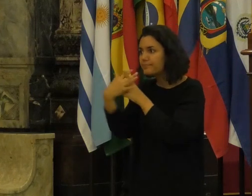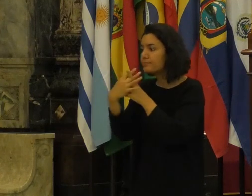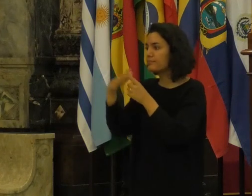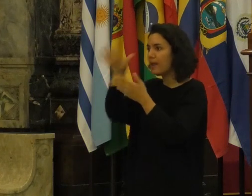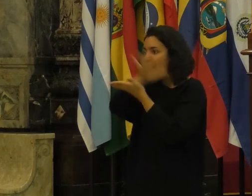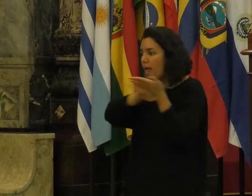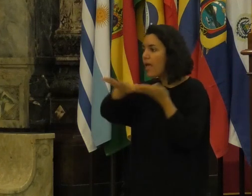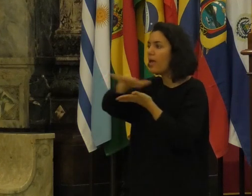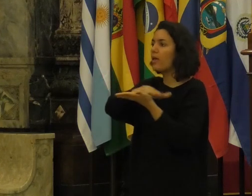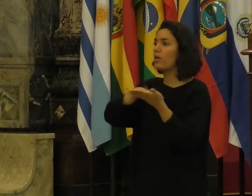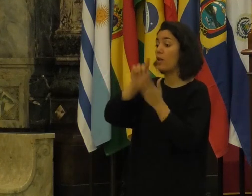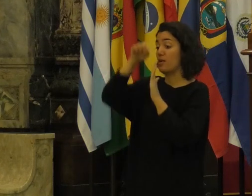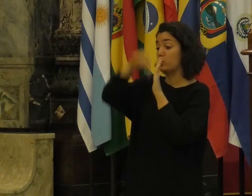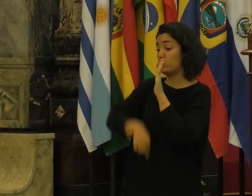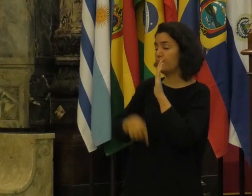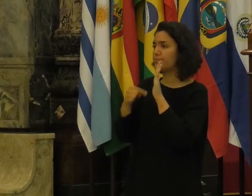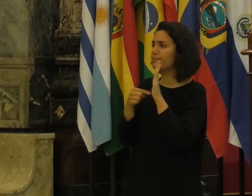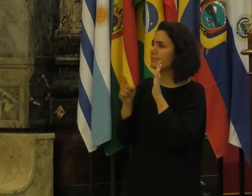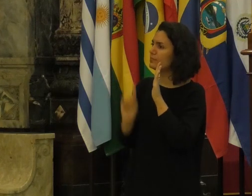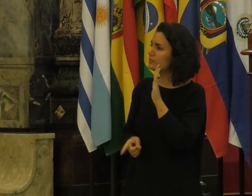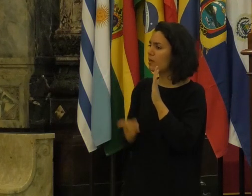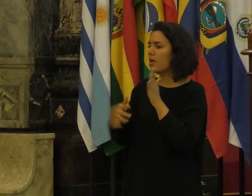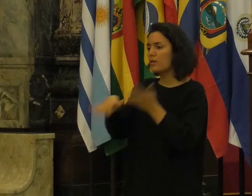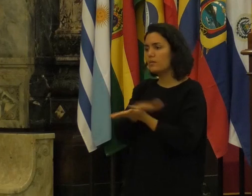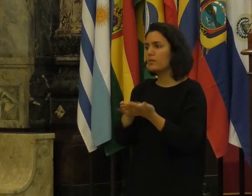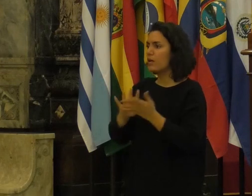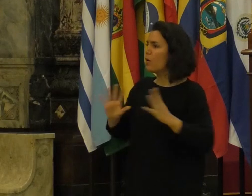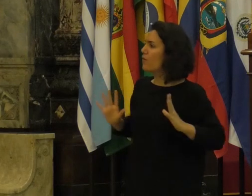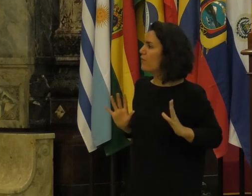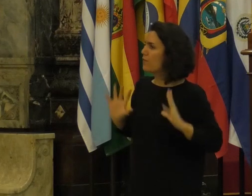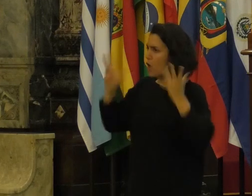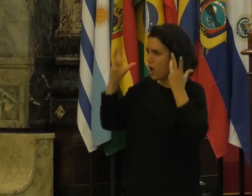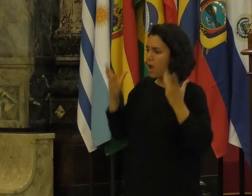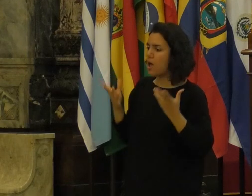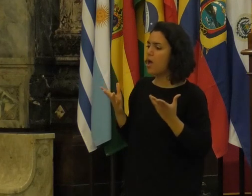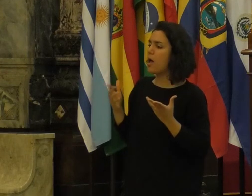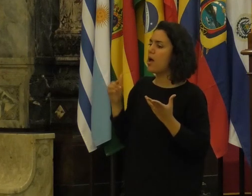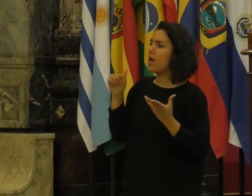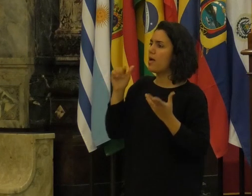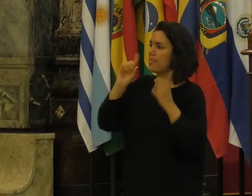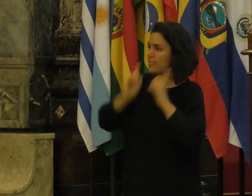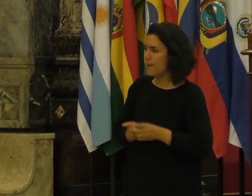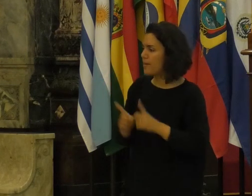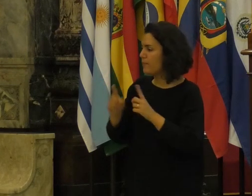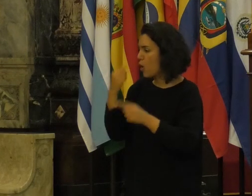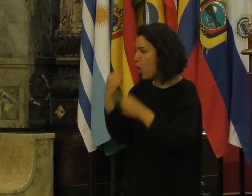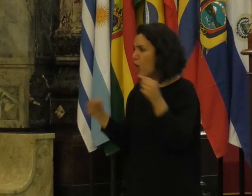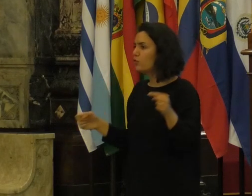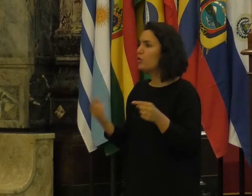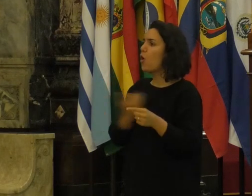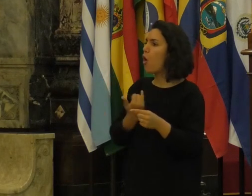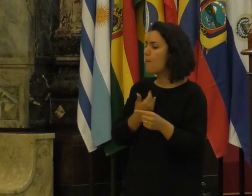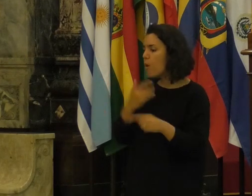sureña, fue afectada por acontecimientos que violentaron, entre tantos otros, el curso del